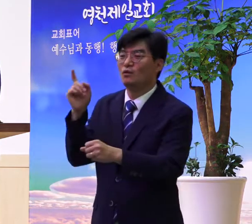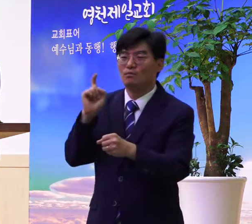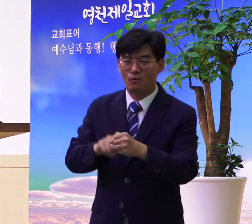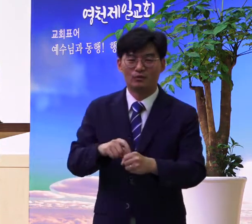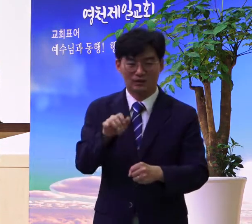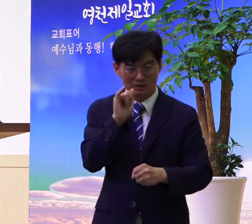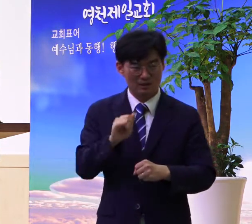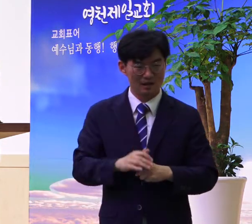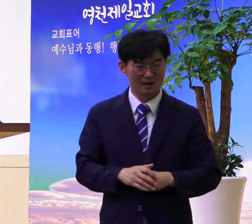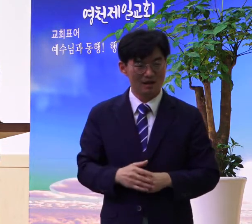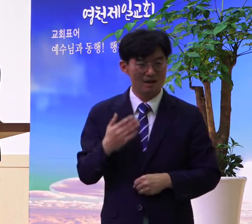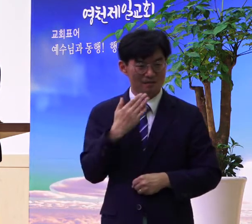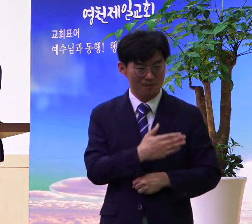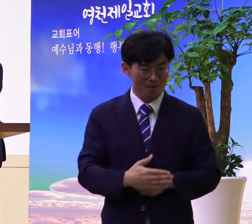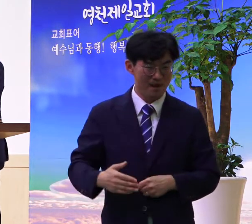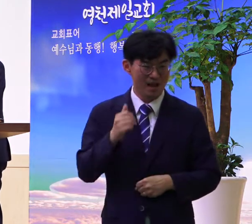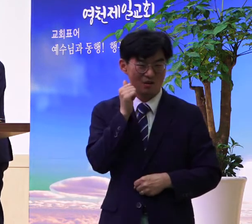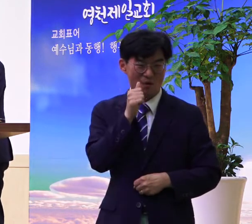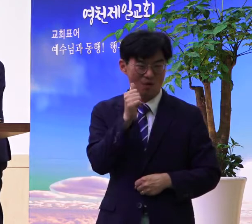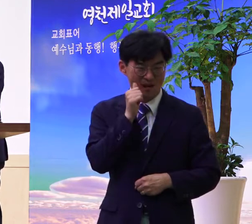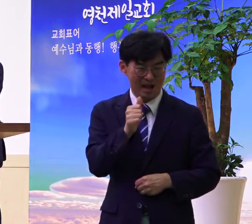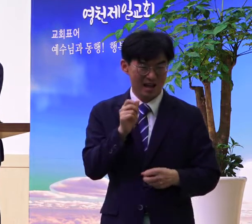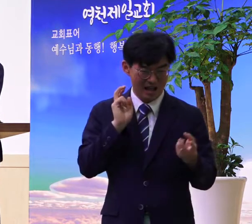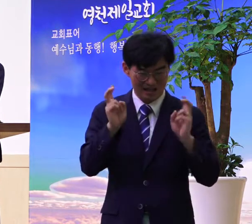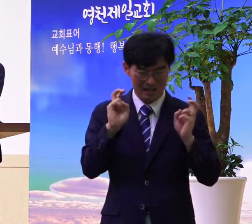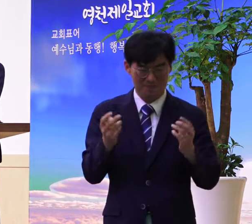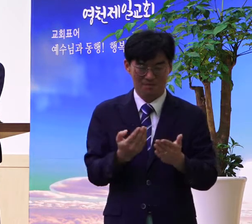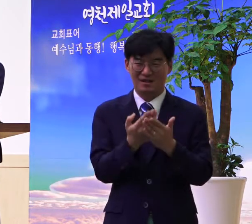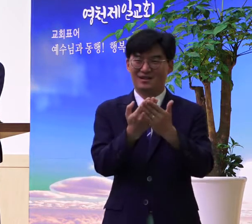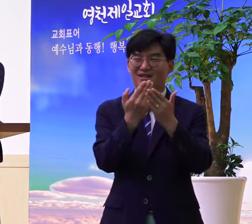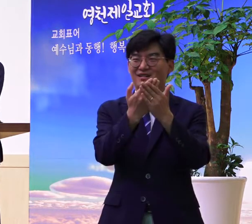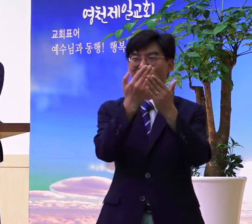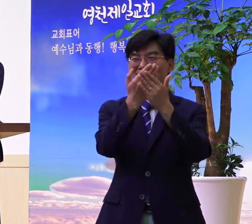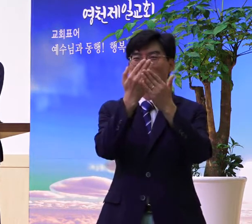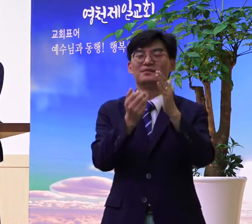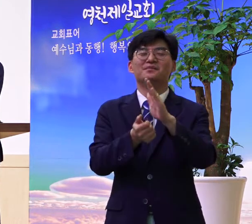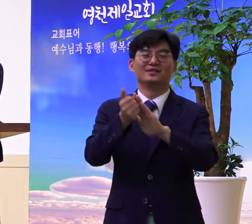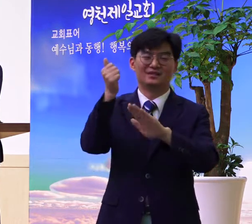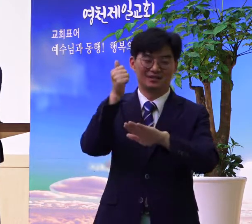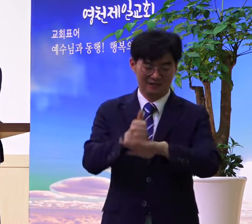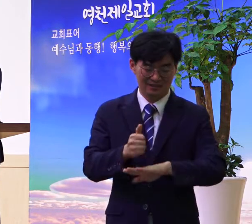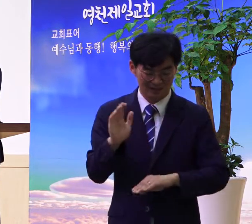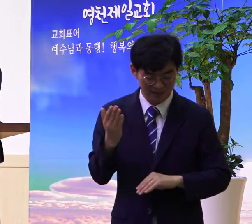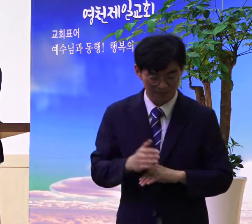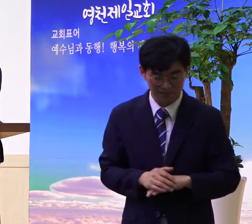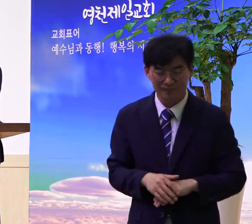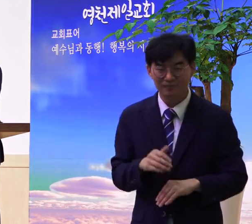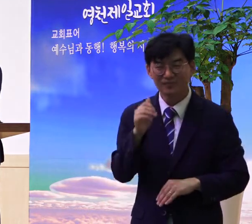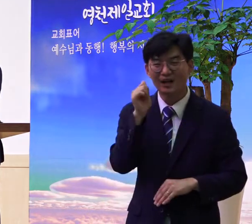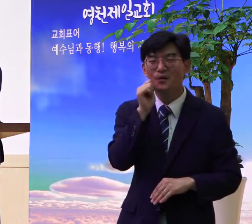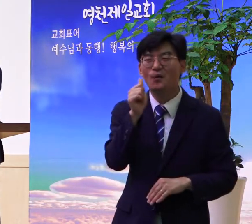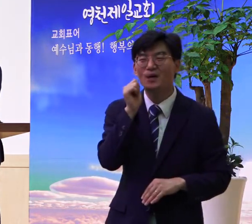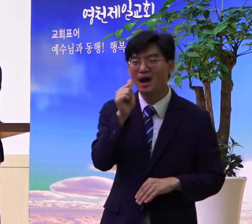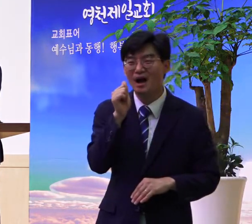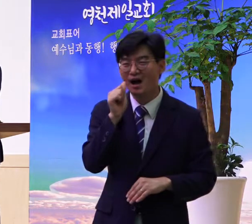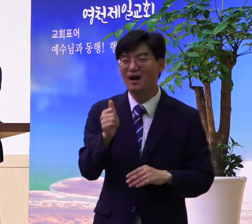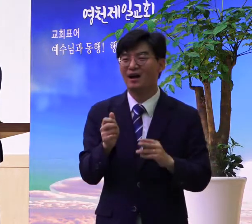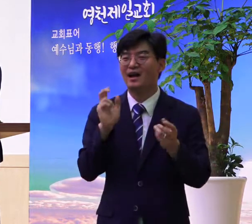실행에 옮기면서 계속해서 회사를 성장시켰습니다. 여러분, 코카콜라 이 회사